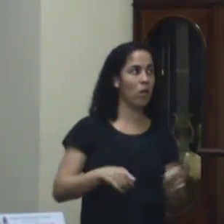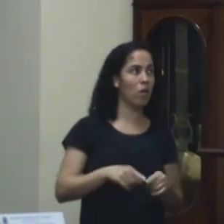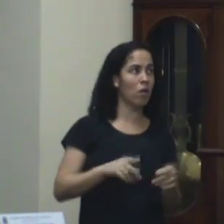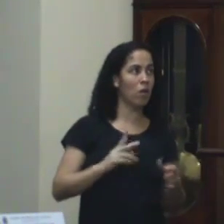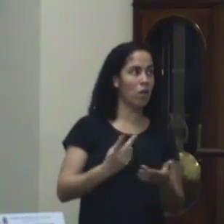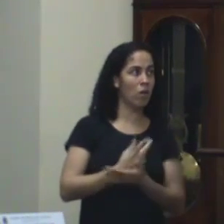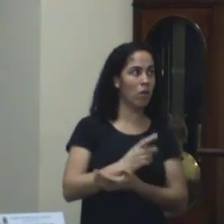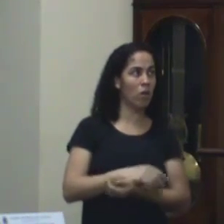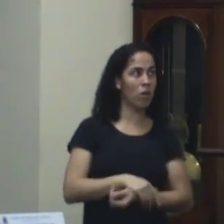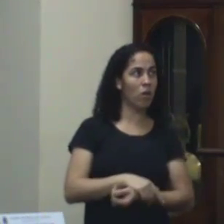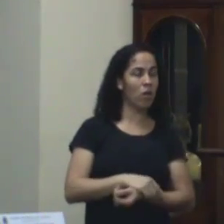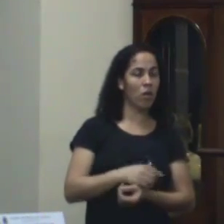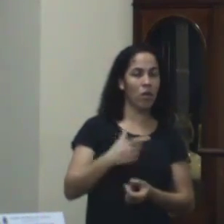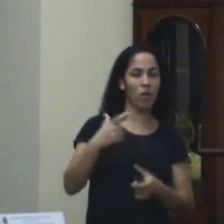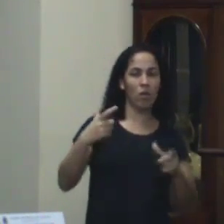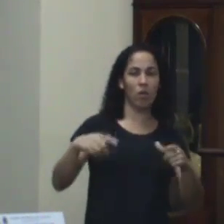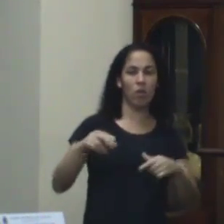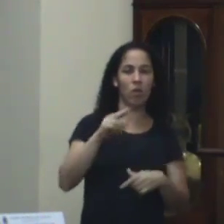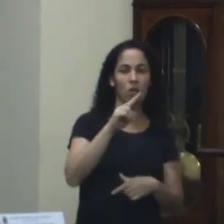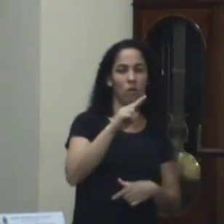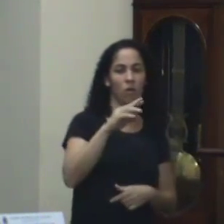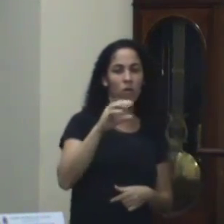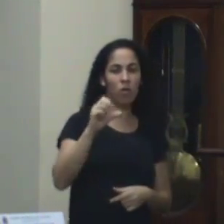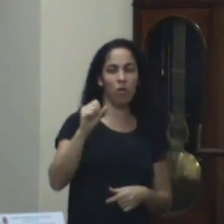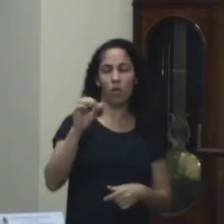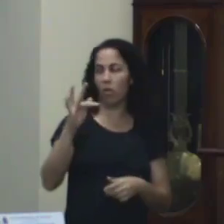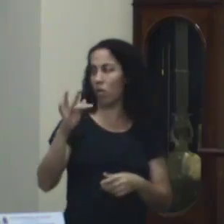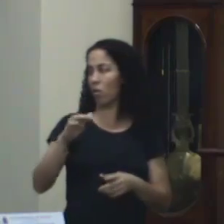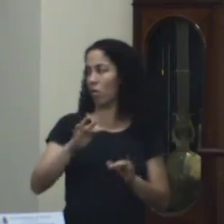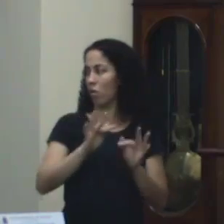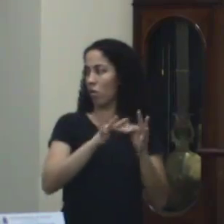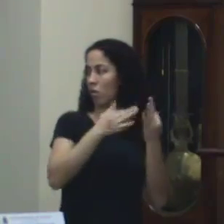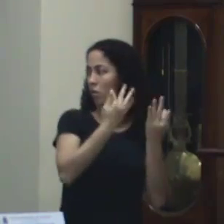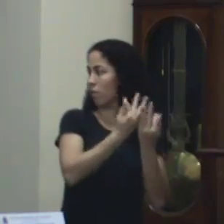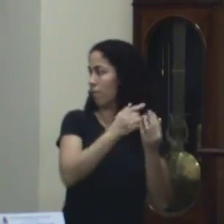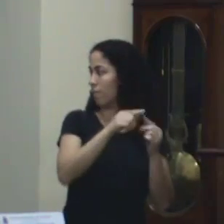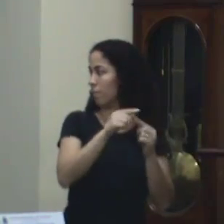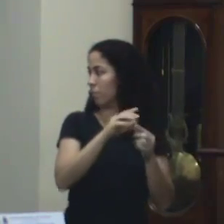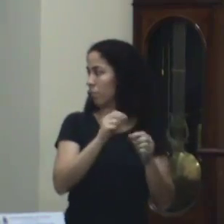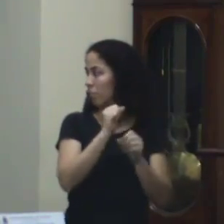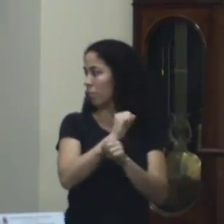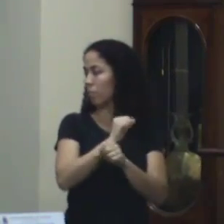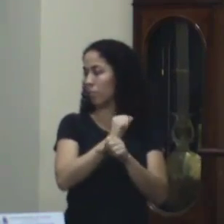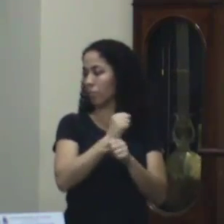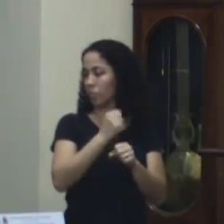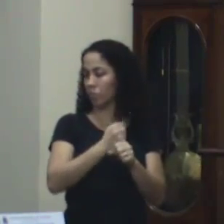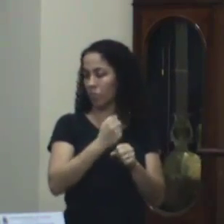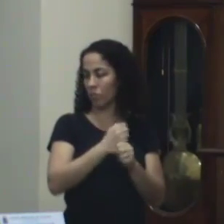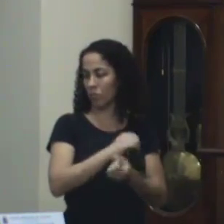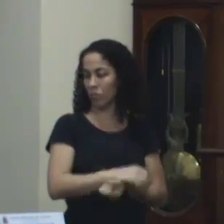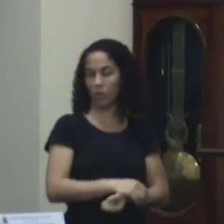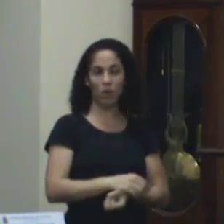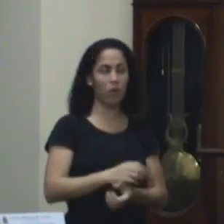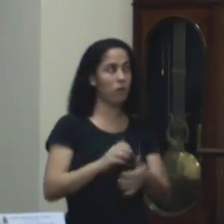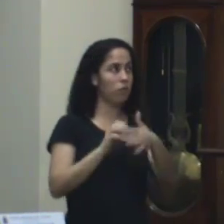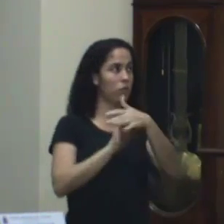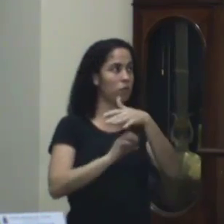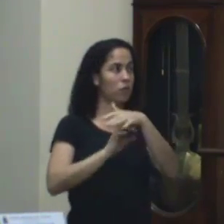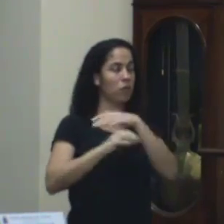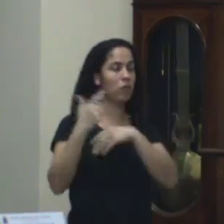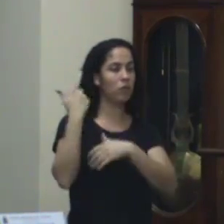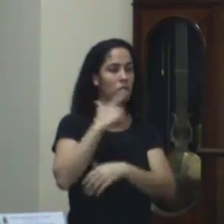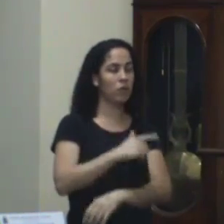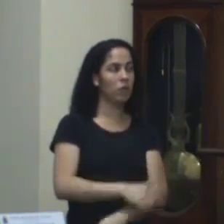forma. A nossa unidade de saúde está lá totalmente paralisada, a empresa vencedora